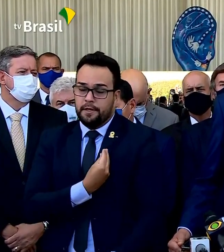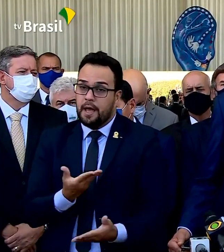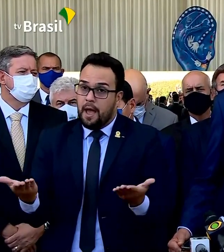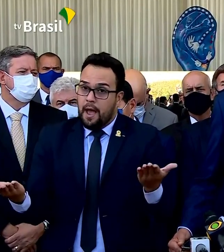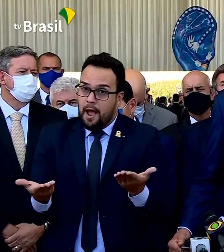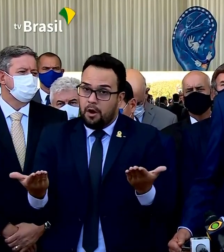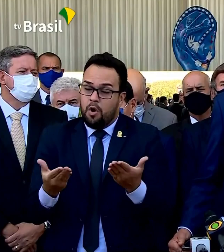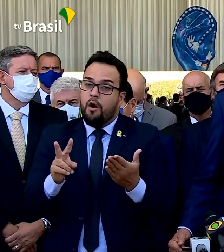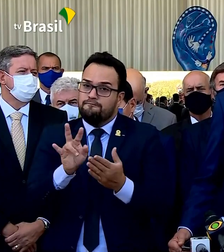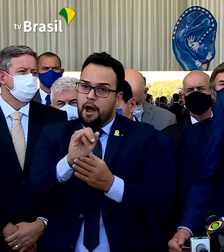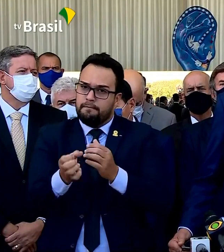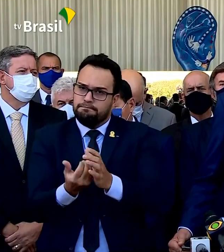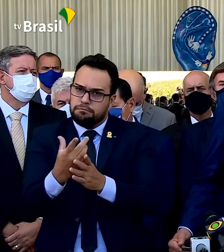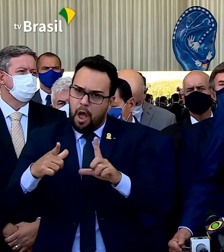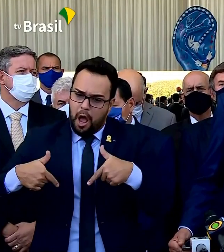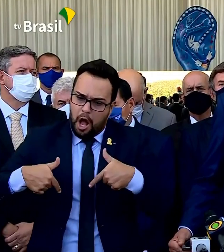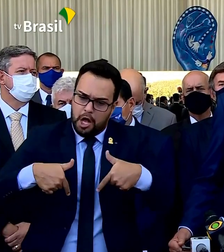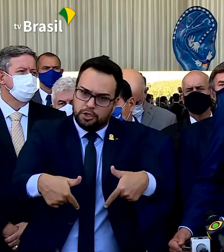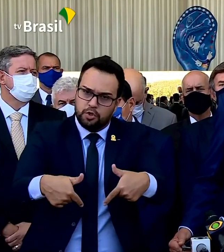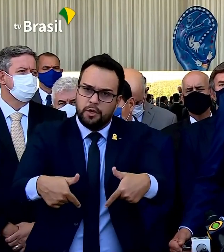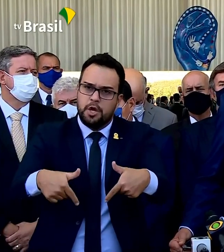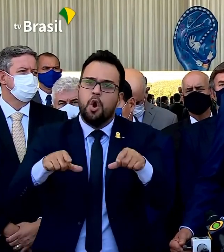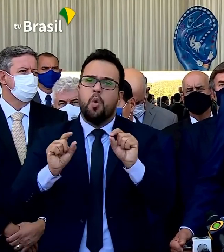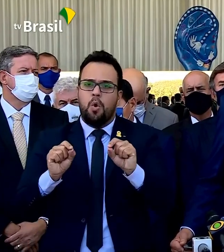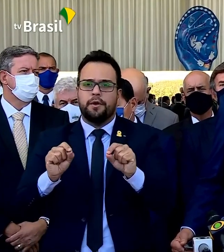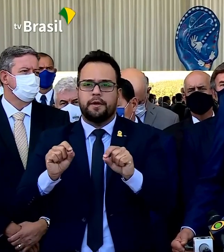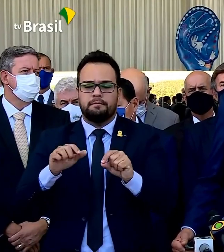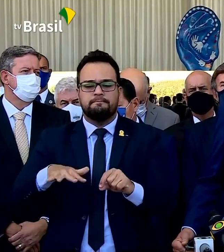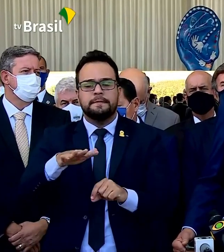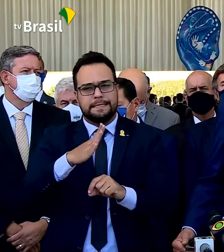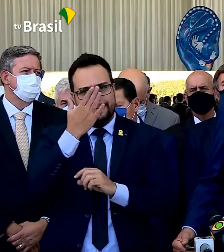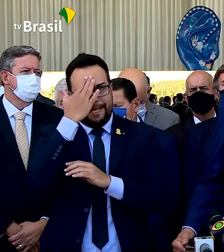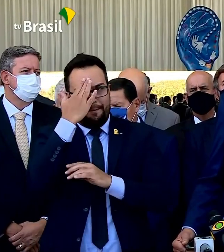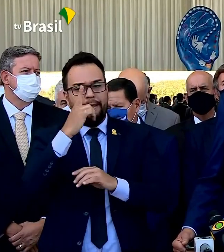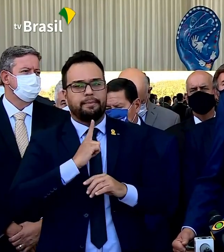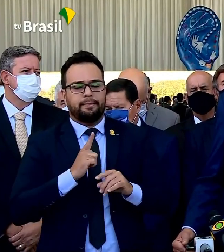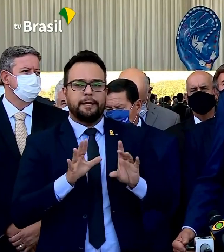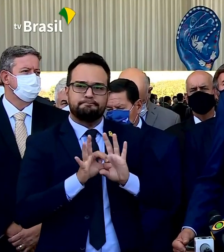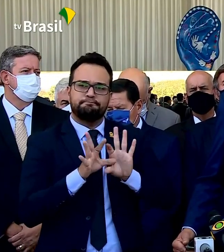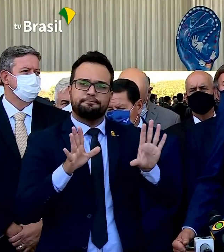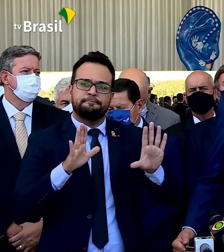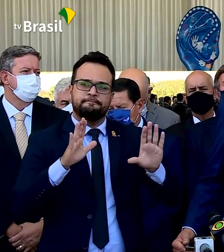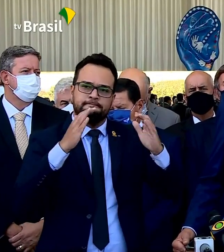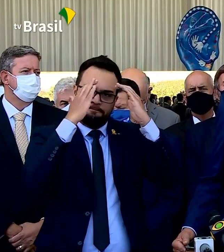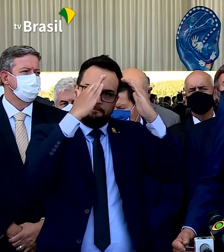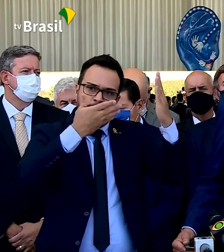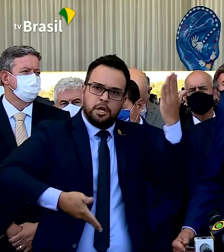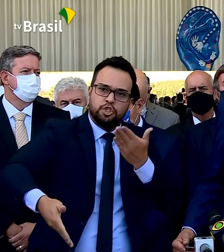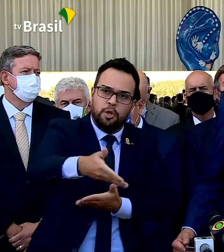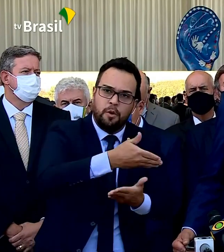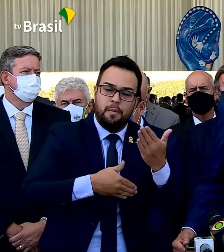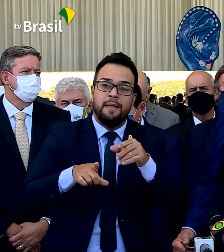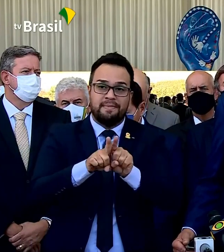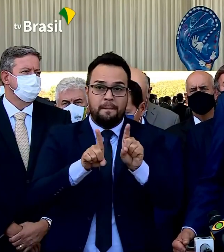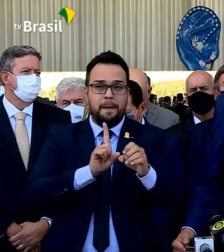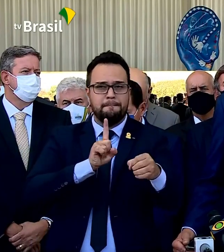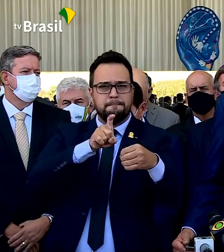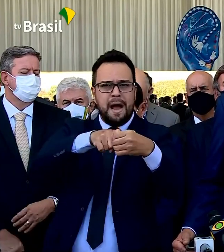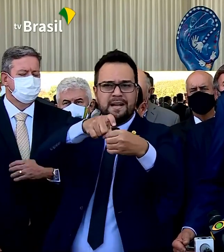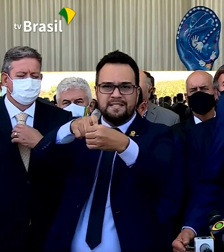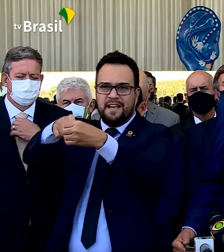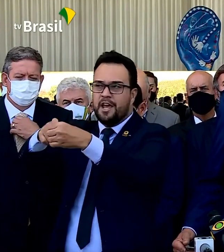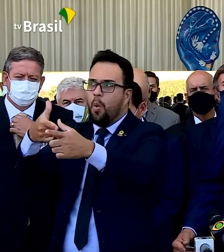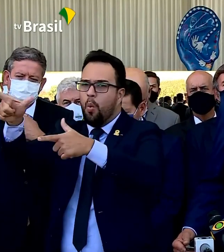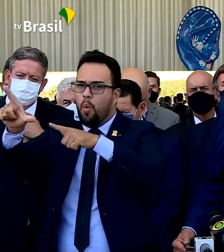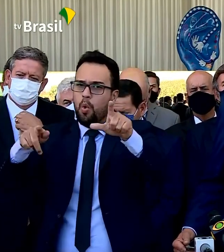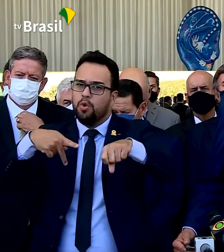feitas também dentro do campo diplomático, buscando maior parceria dos países que têm hoje uma